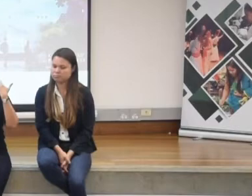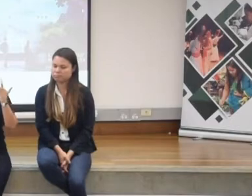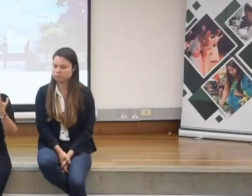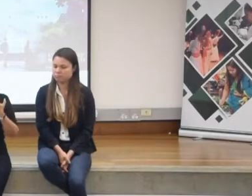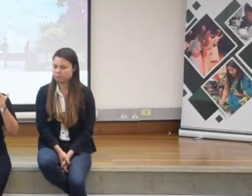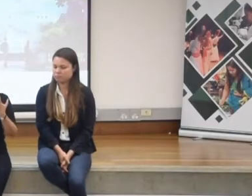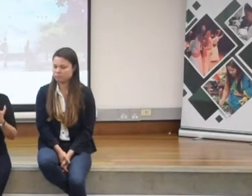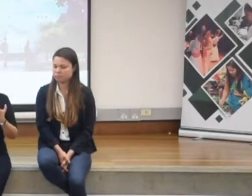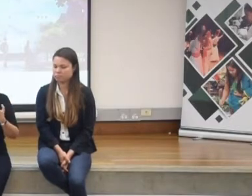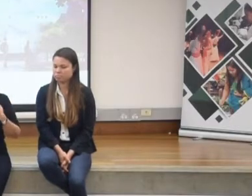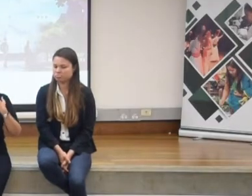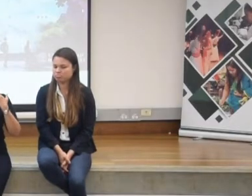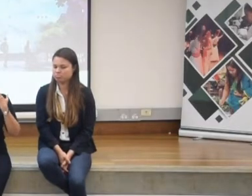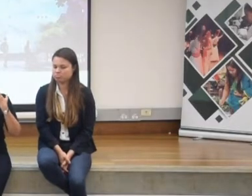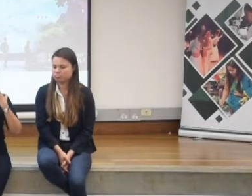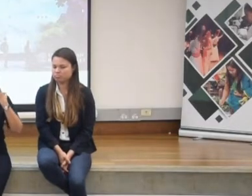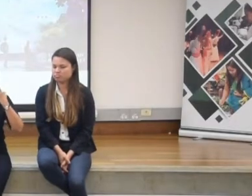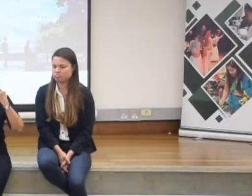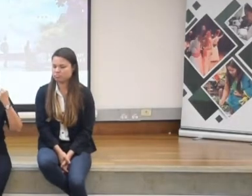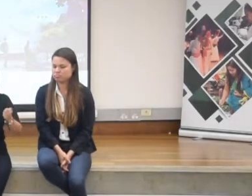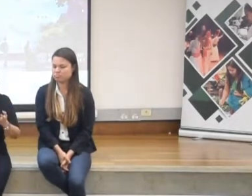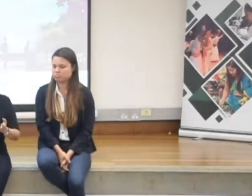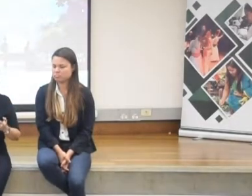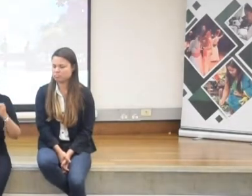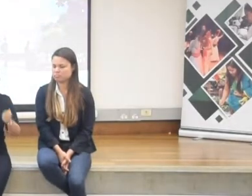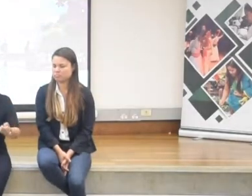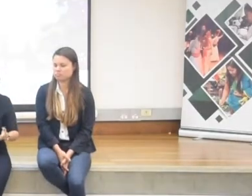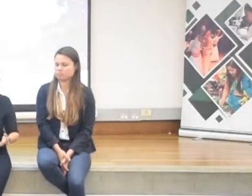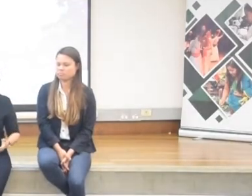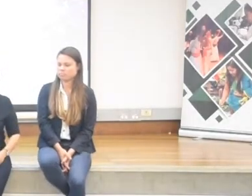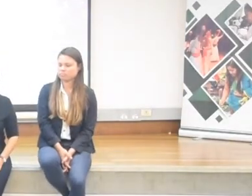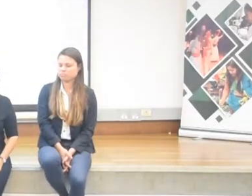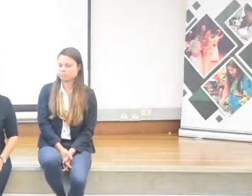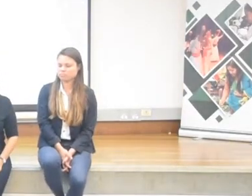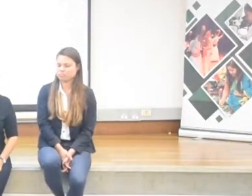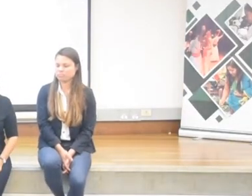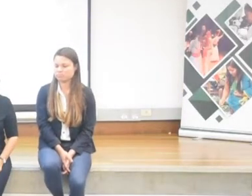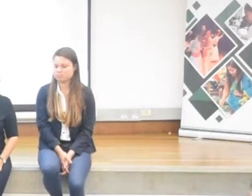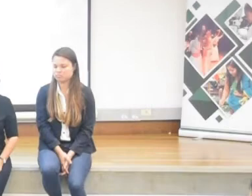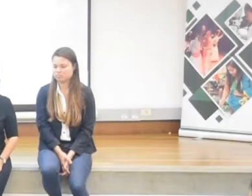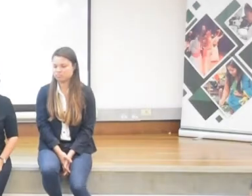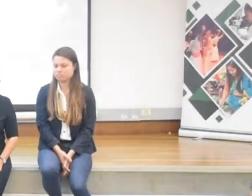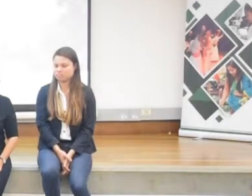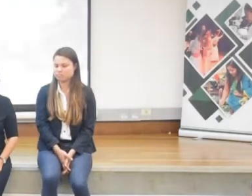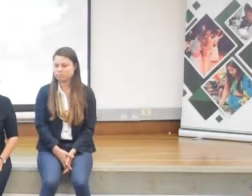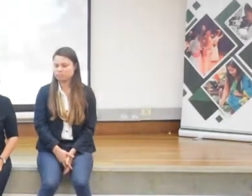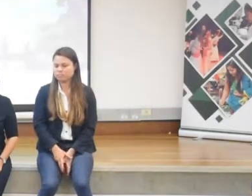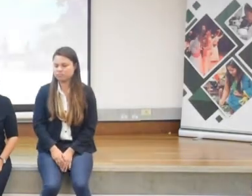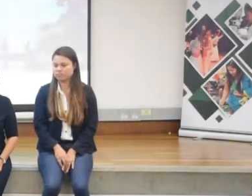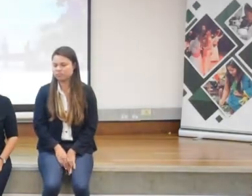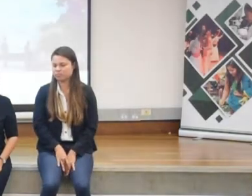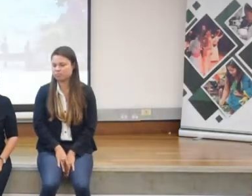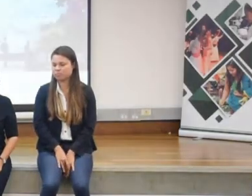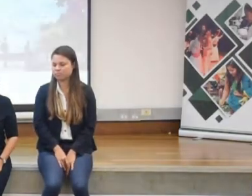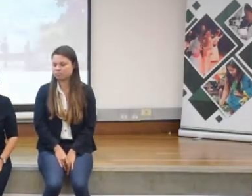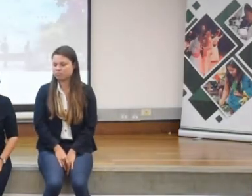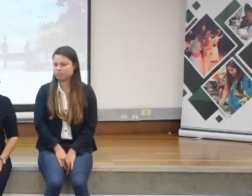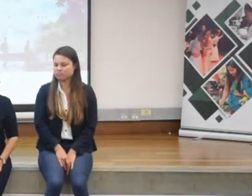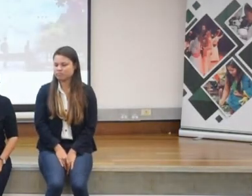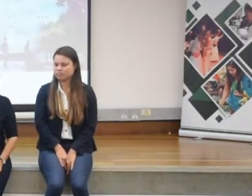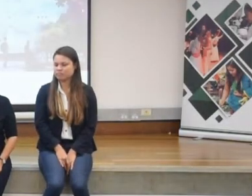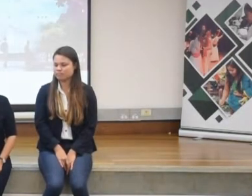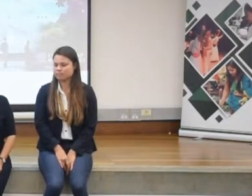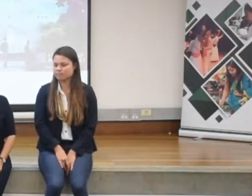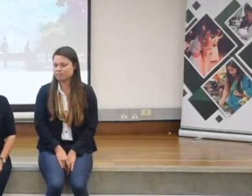y podemos ahorrar tiempo y podemos entrar de una manera mucho más acertada a la revisión del